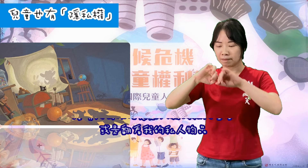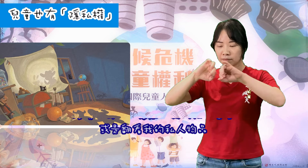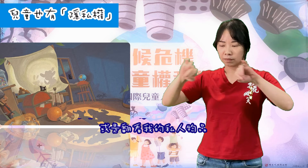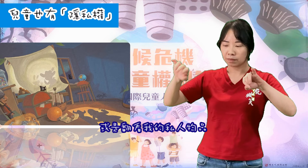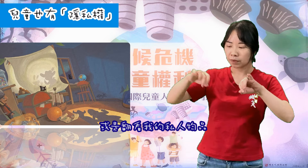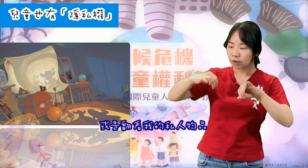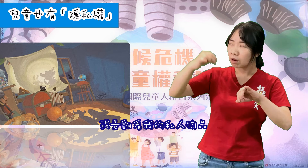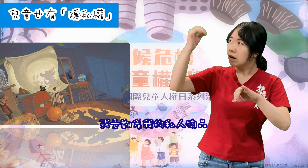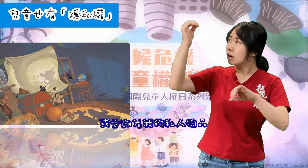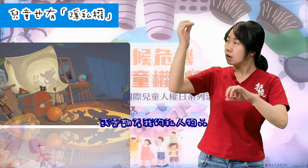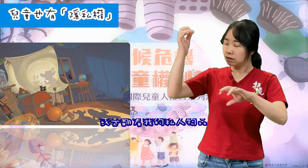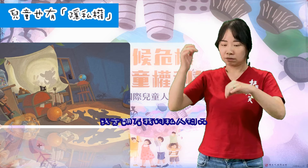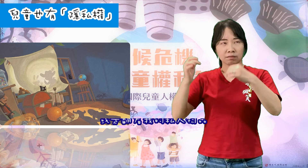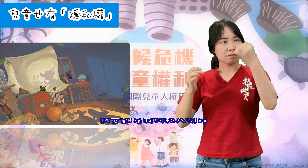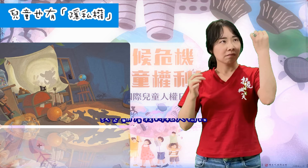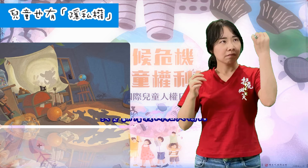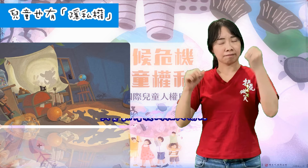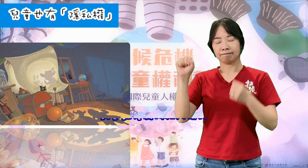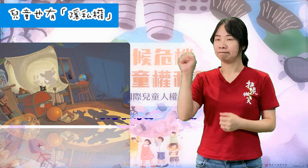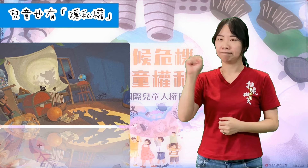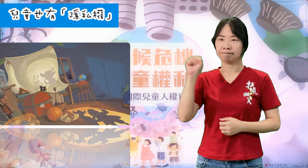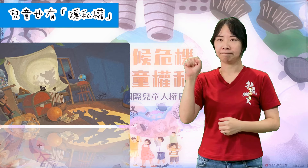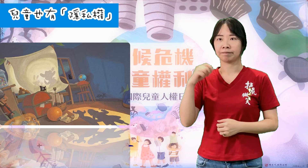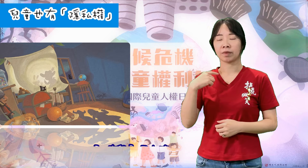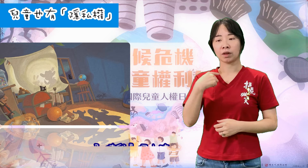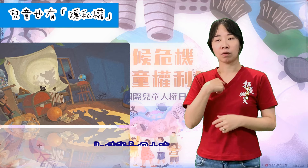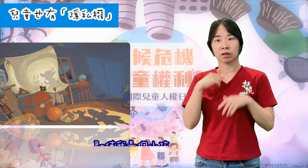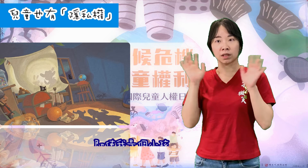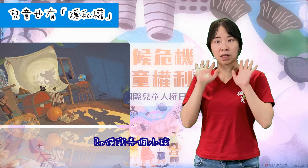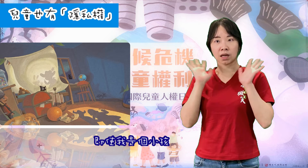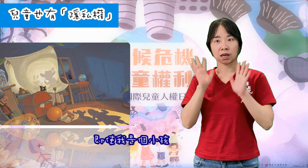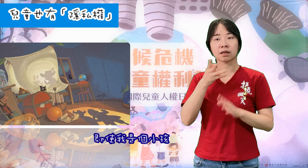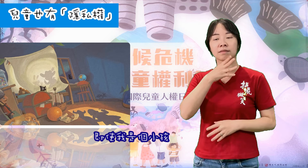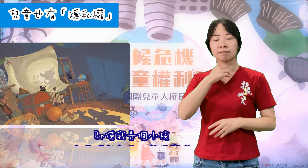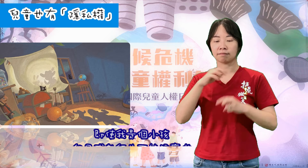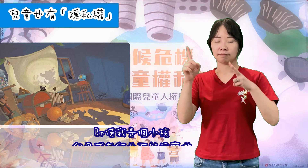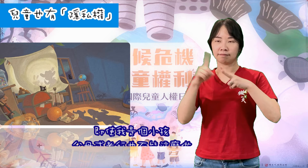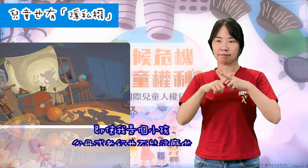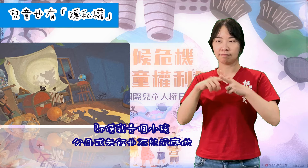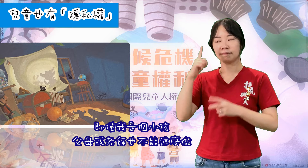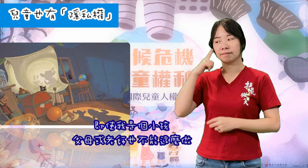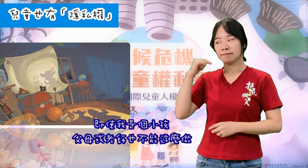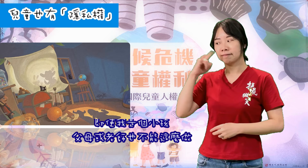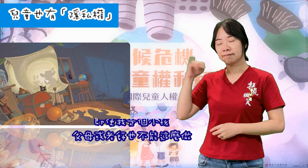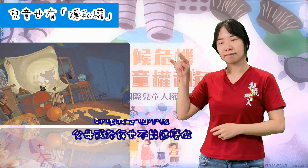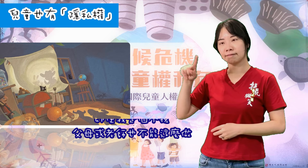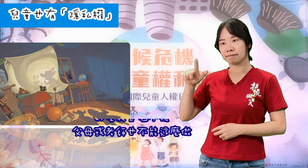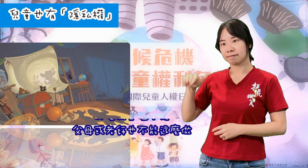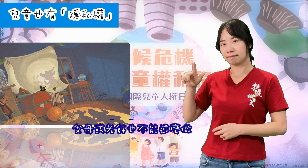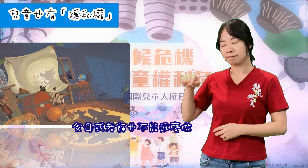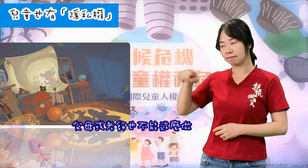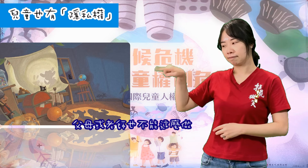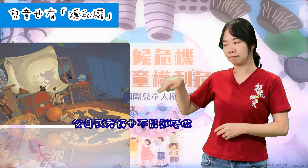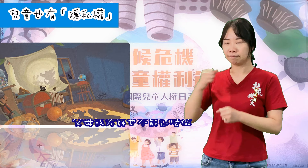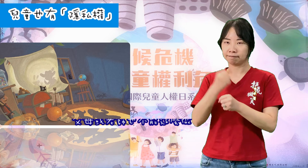即使我是个小孩，父母或老师也不能这么做。我的日